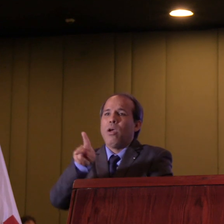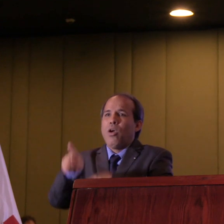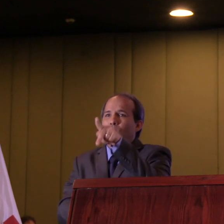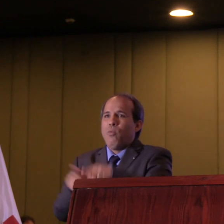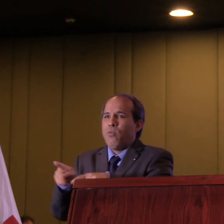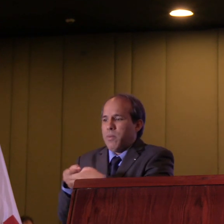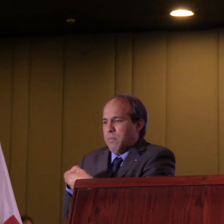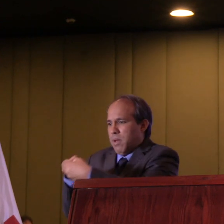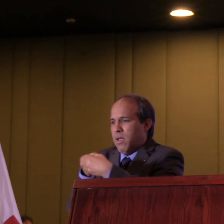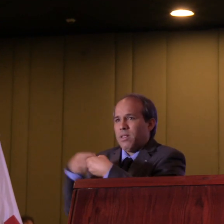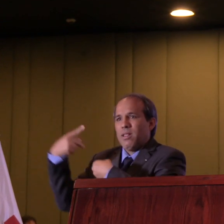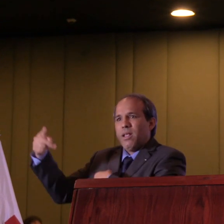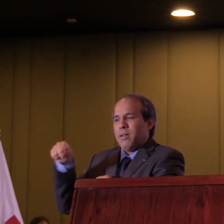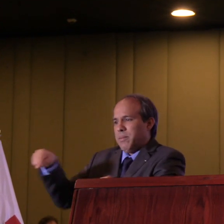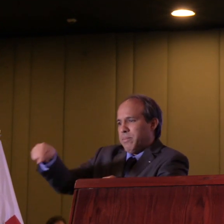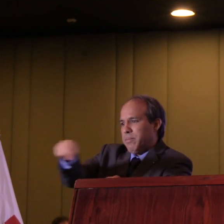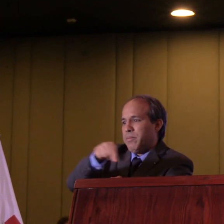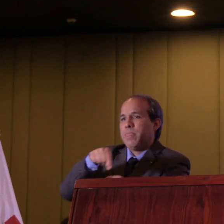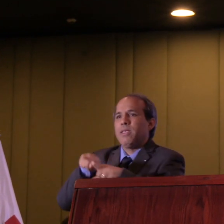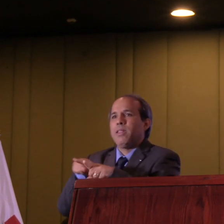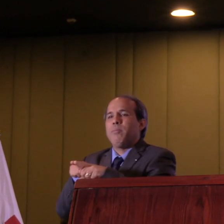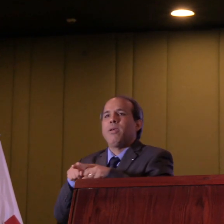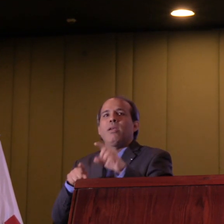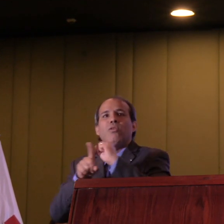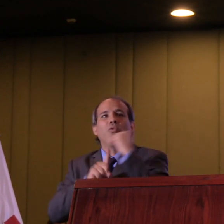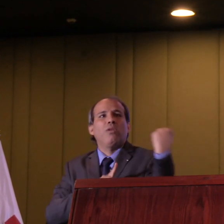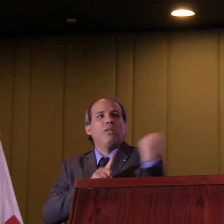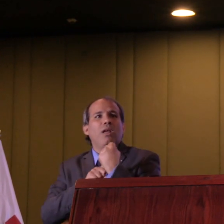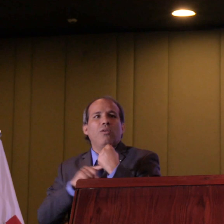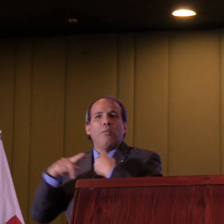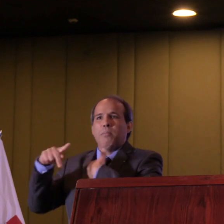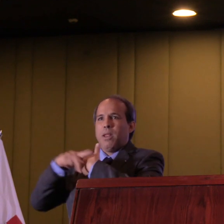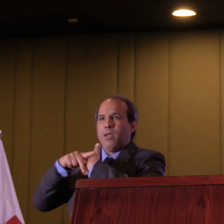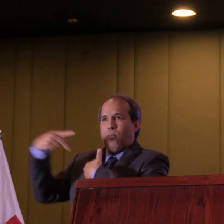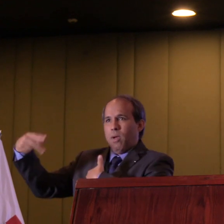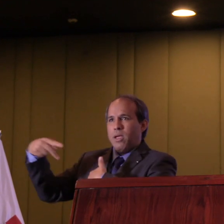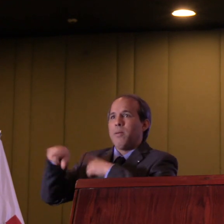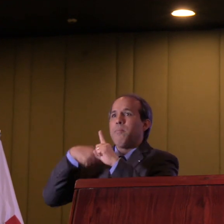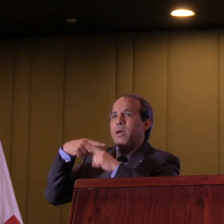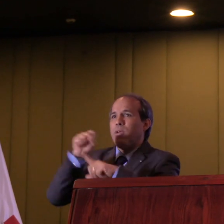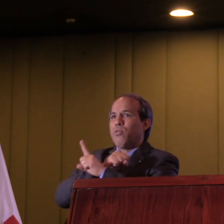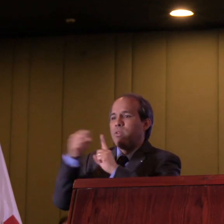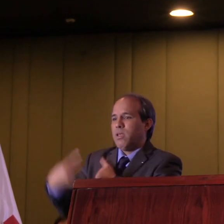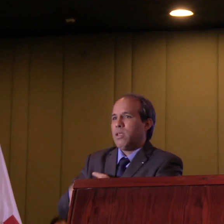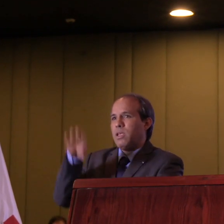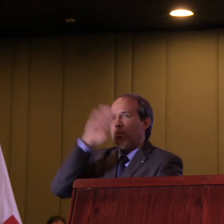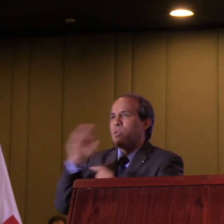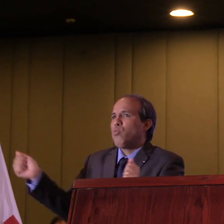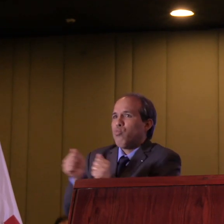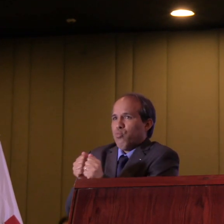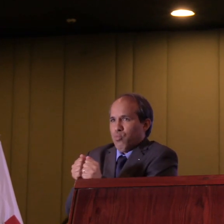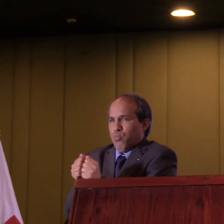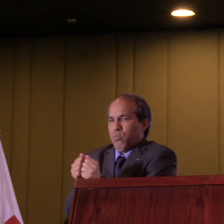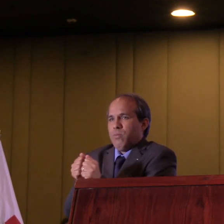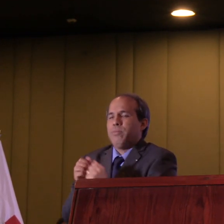do entorno de Itaipu e das sociedades paraguaia e brasileira como conjunto.